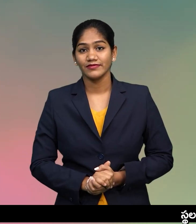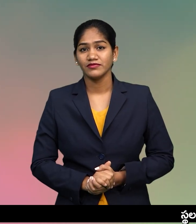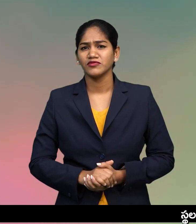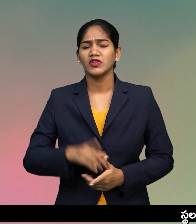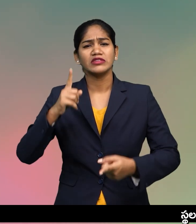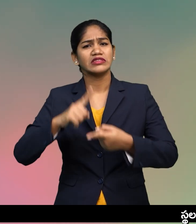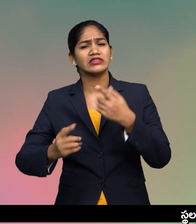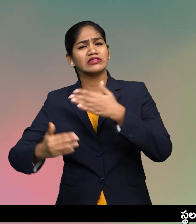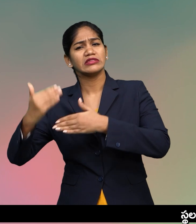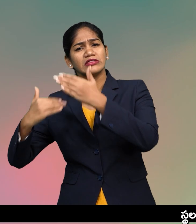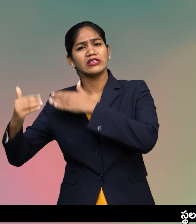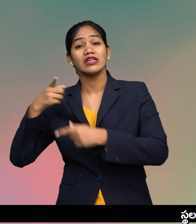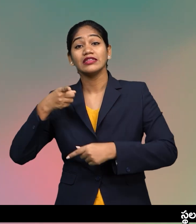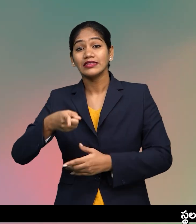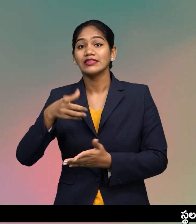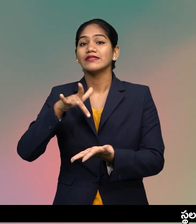స్థలం యొక్క లక్షణాలను